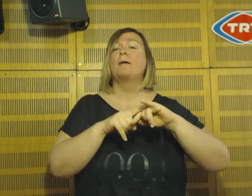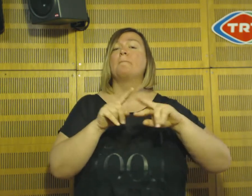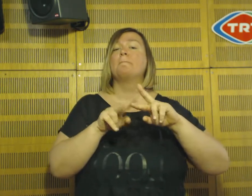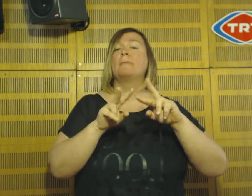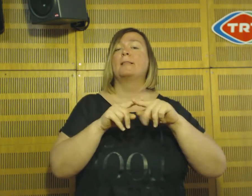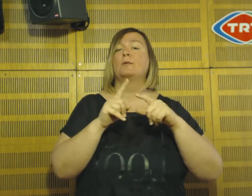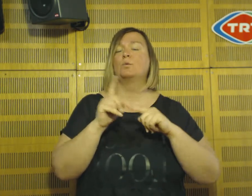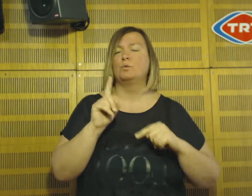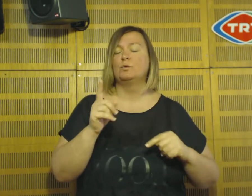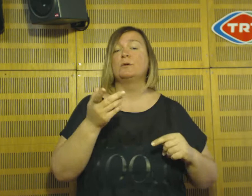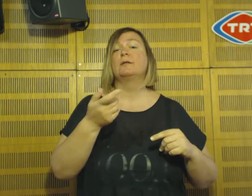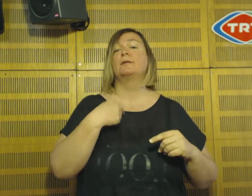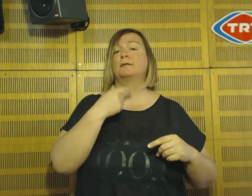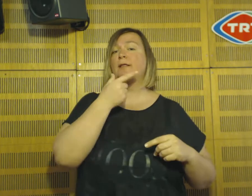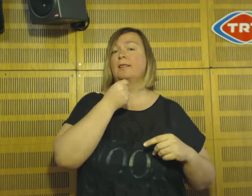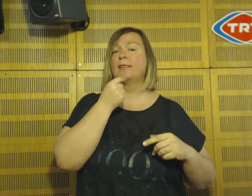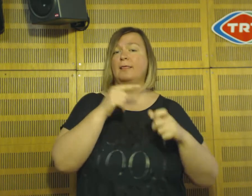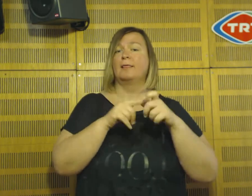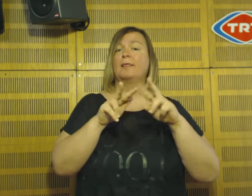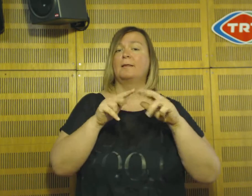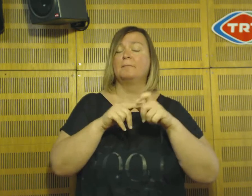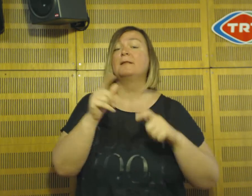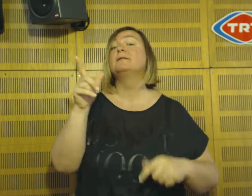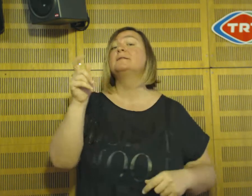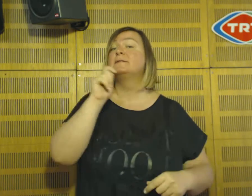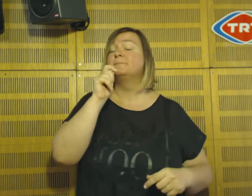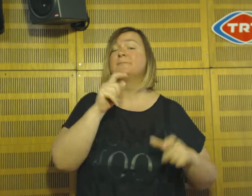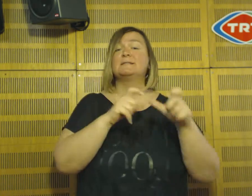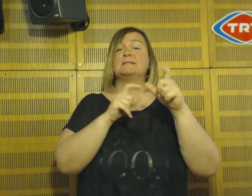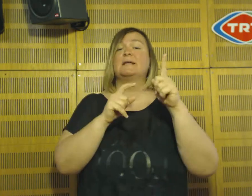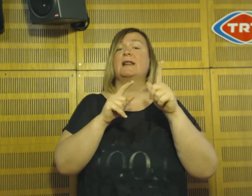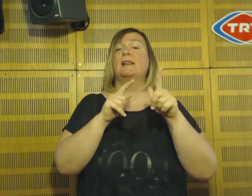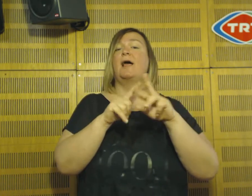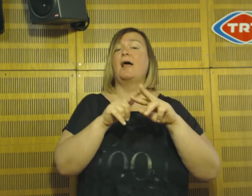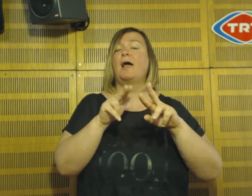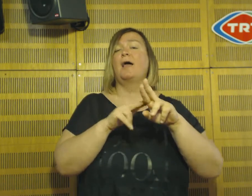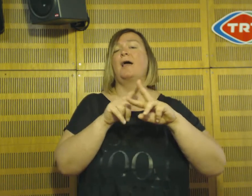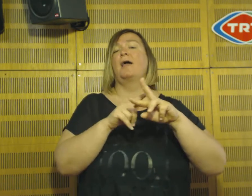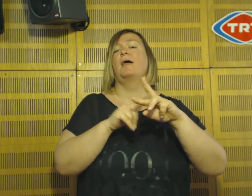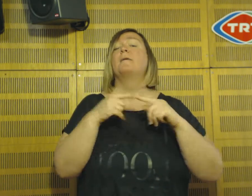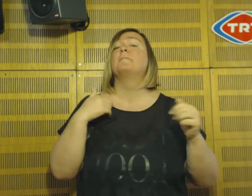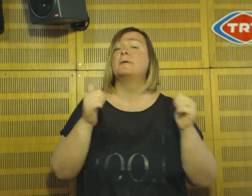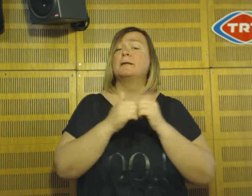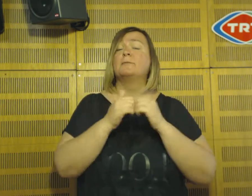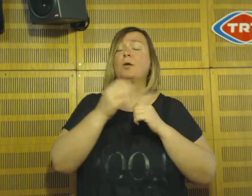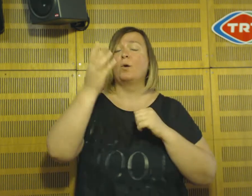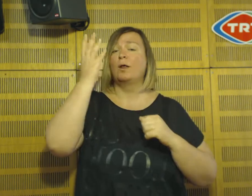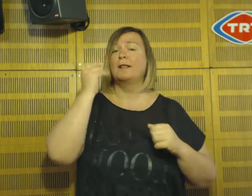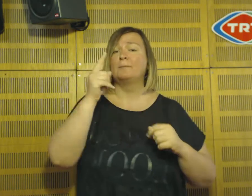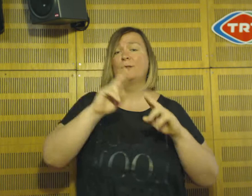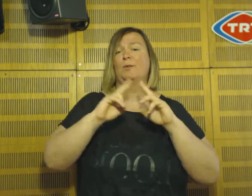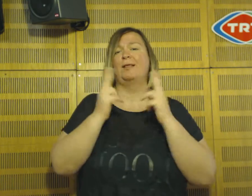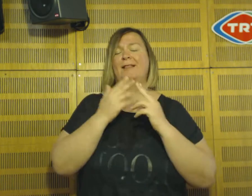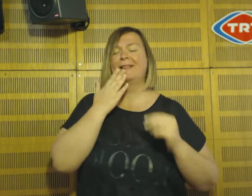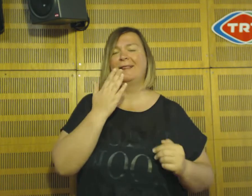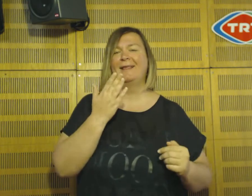dili tercümanı Emel Aksoy ve sunan ben Sıla Kaya. Bir arada yaşamayı öğrenebileceğimiz bir dünya dileğiyle.